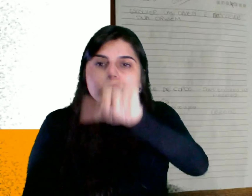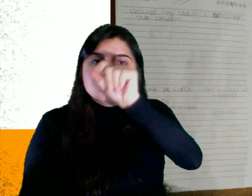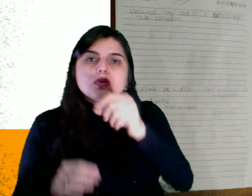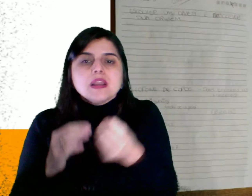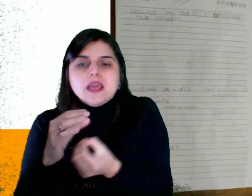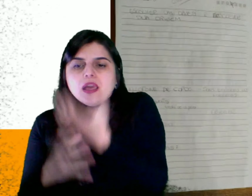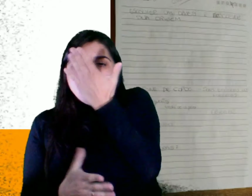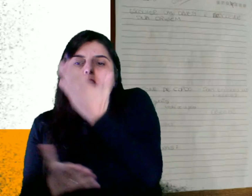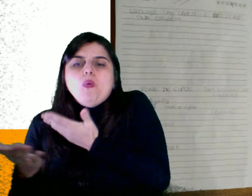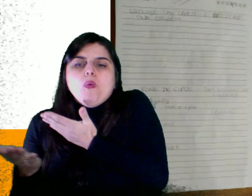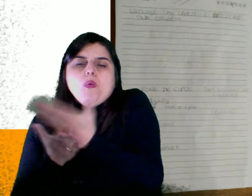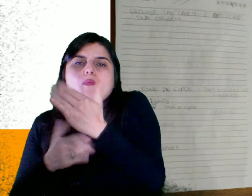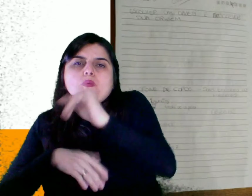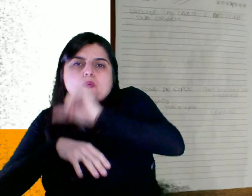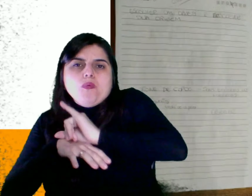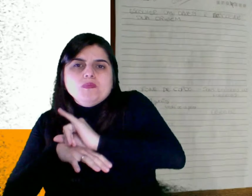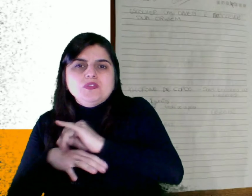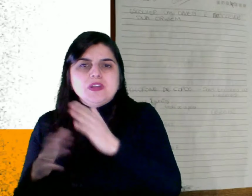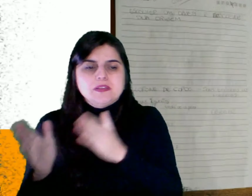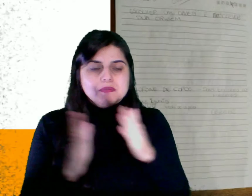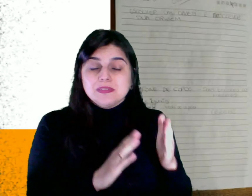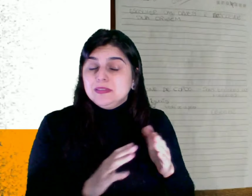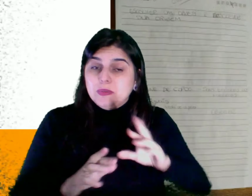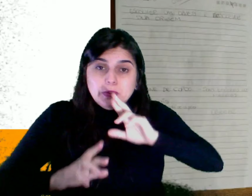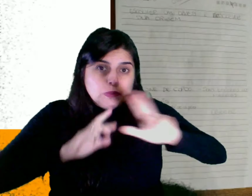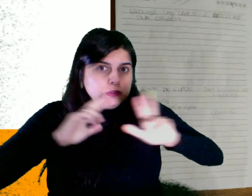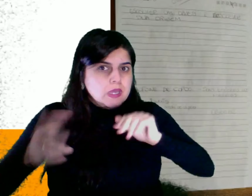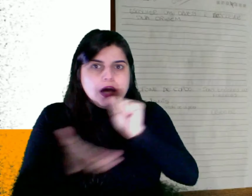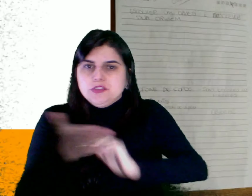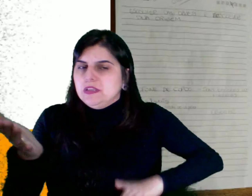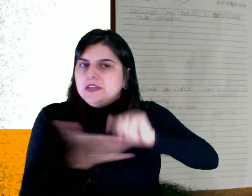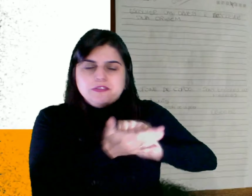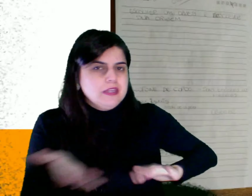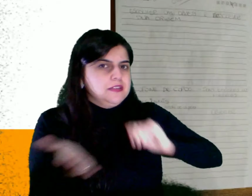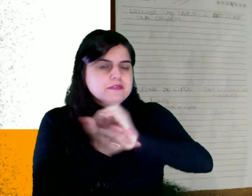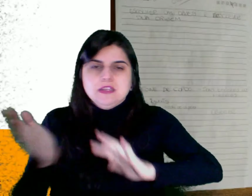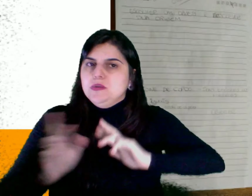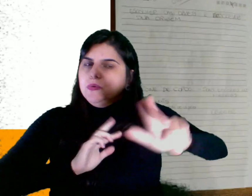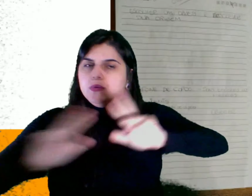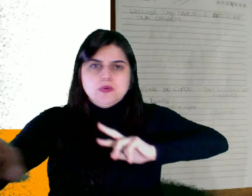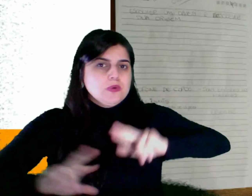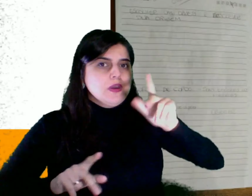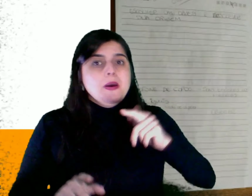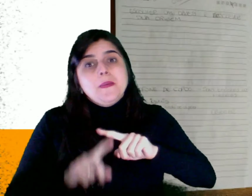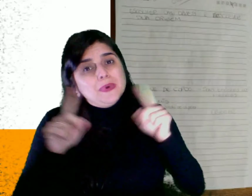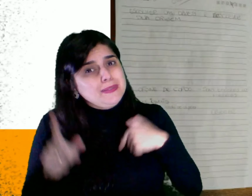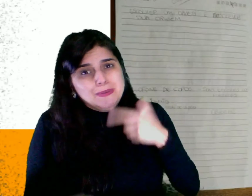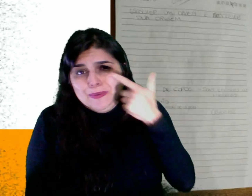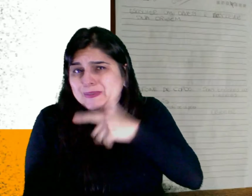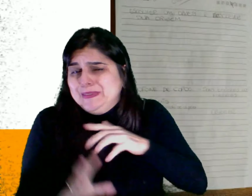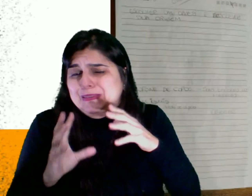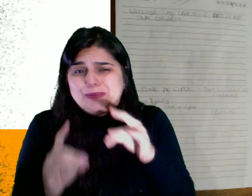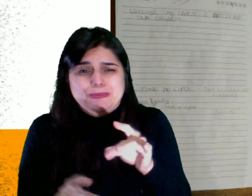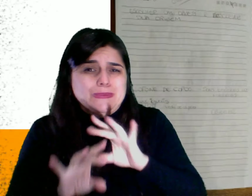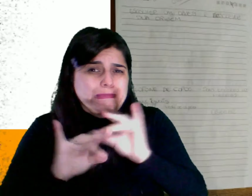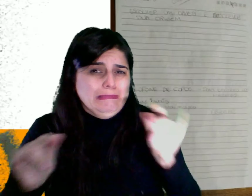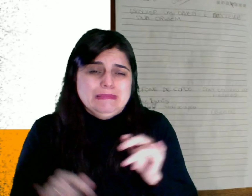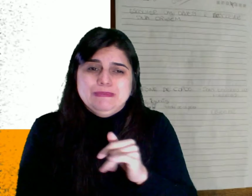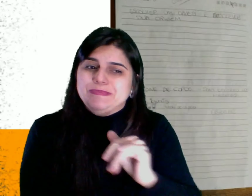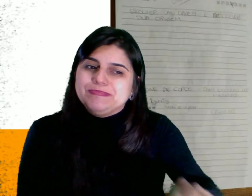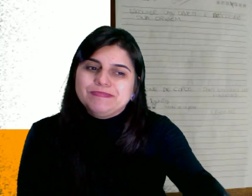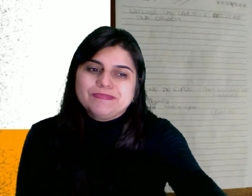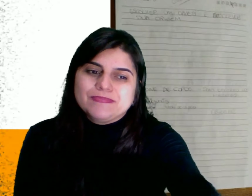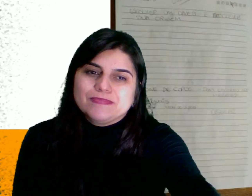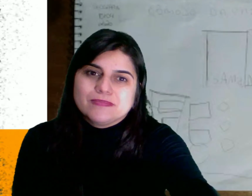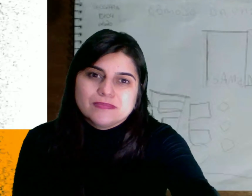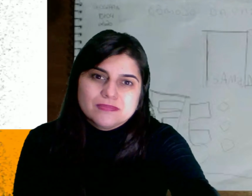ciência. Ciências que era para fazer o xilofone, que eram para fazer umas outras